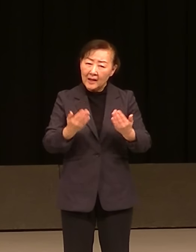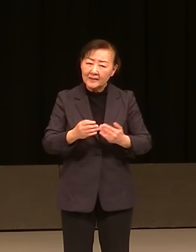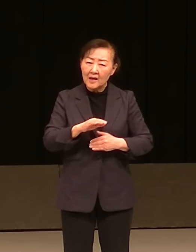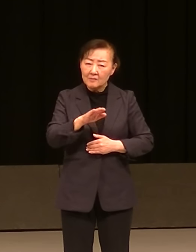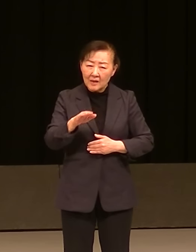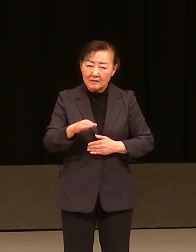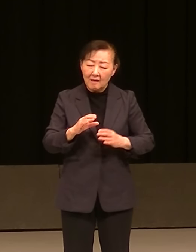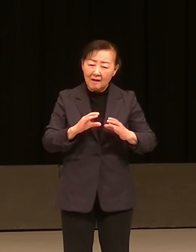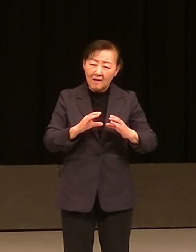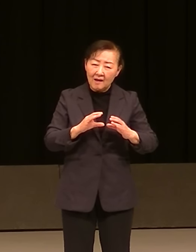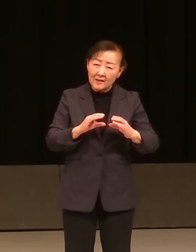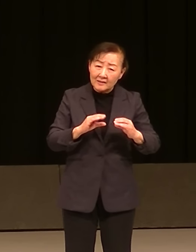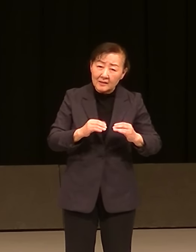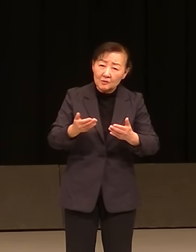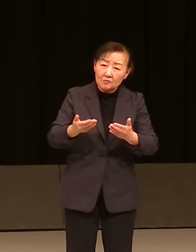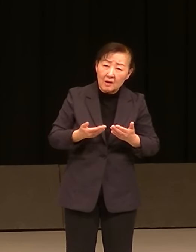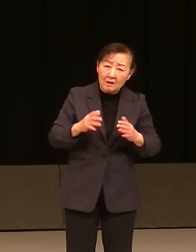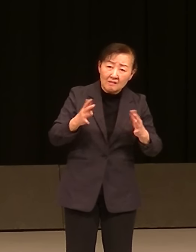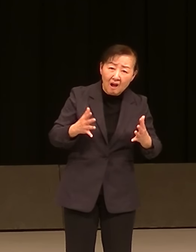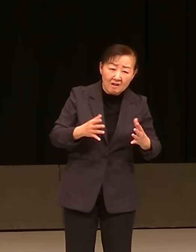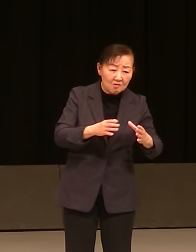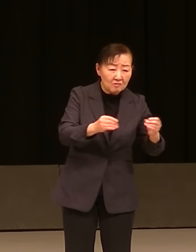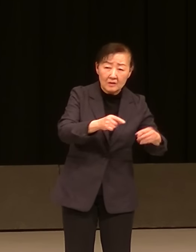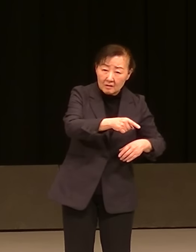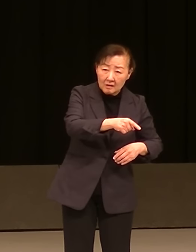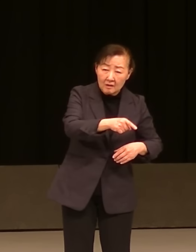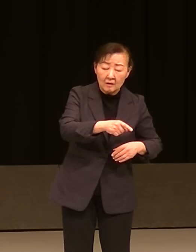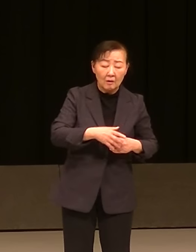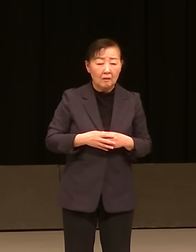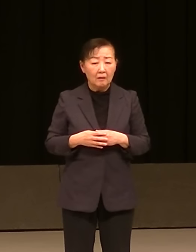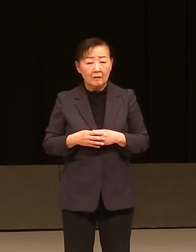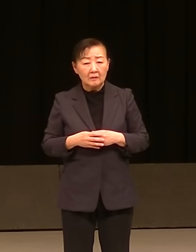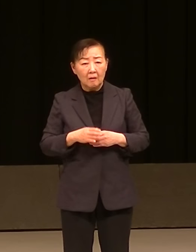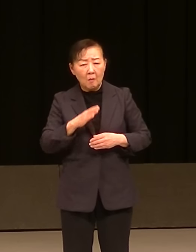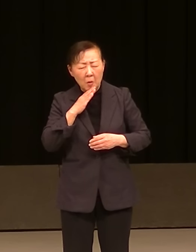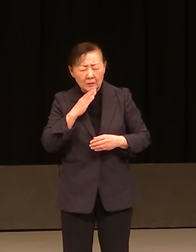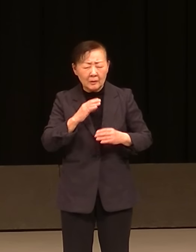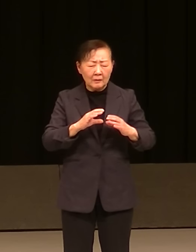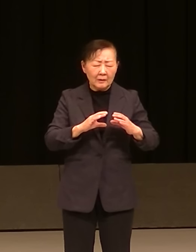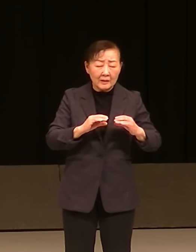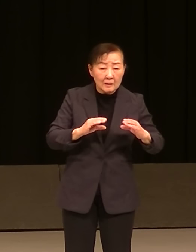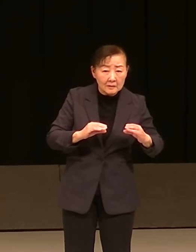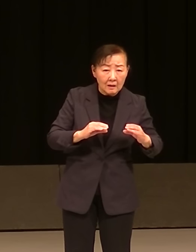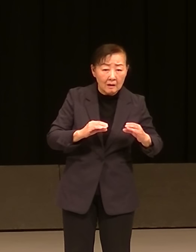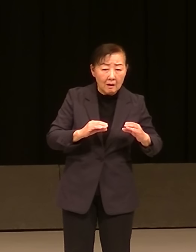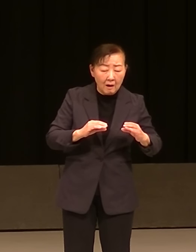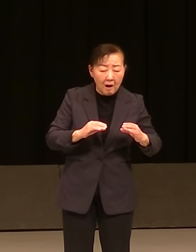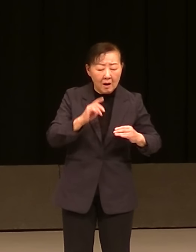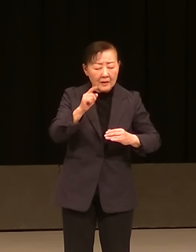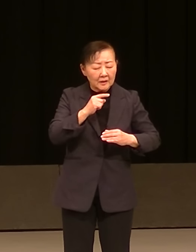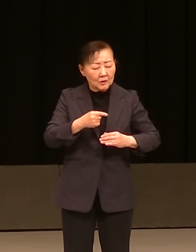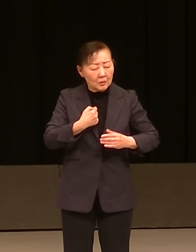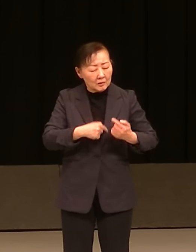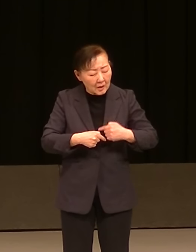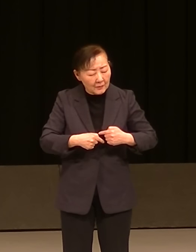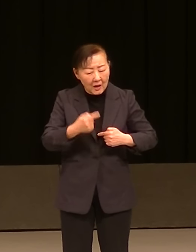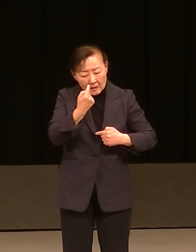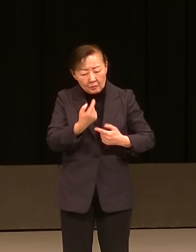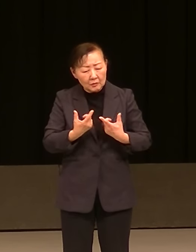しくされたことのない人たち、ですから、この本当の優しさ、それこそ人の痛みを我が痛み